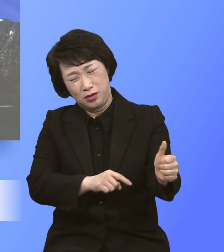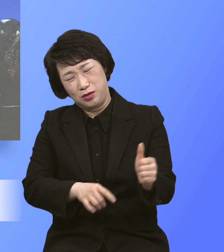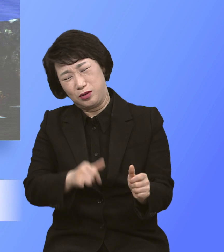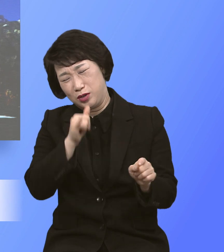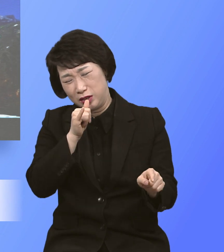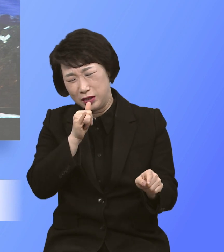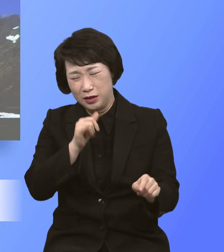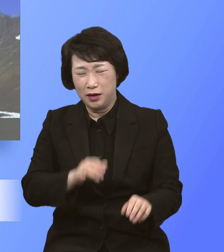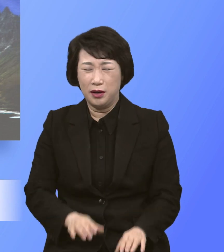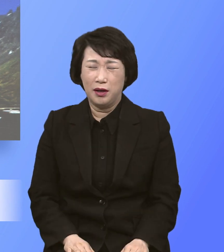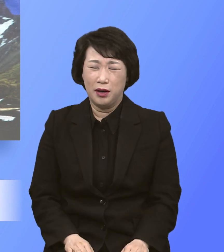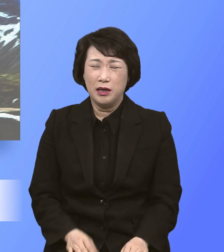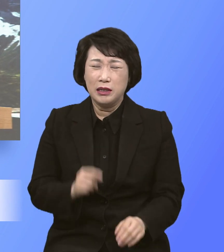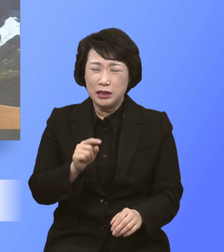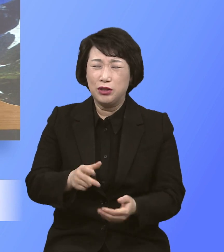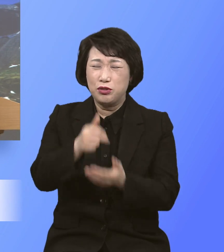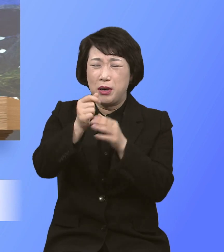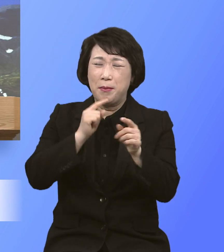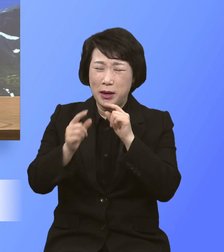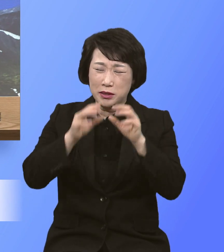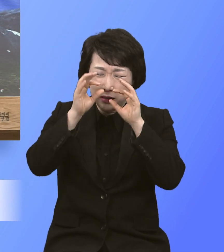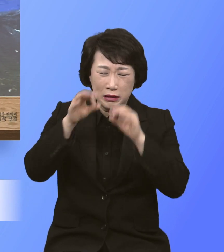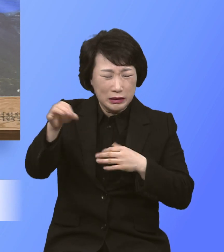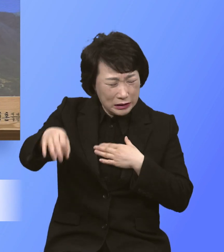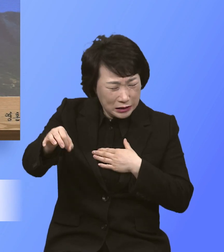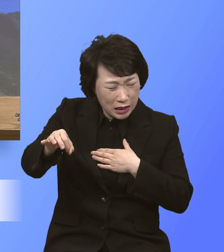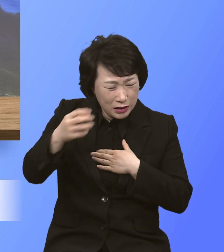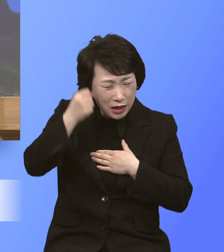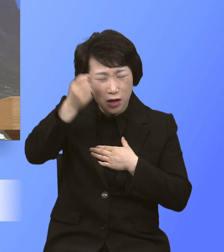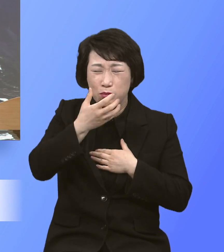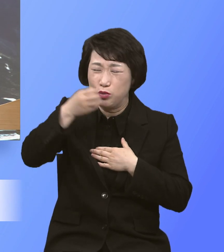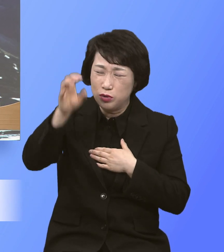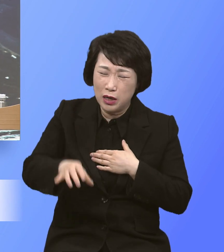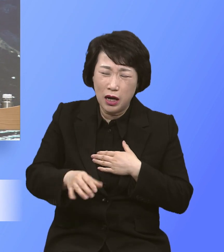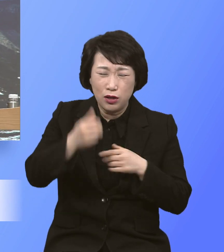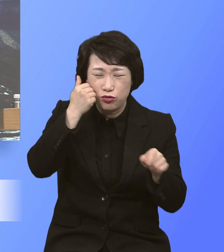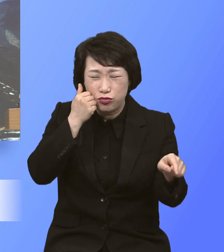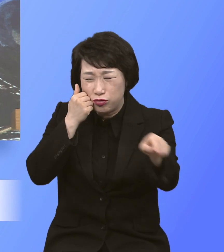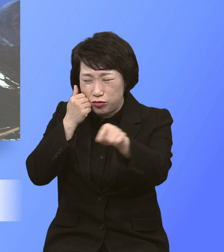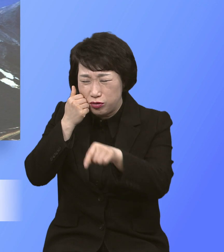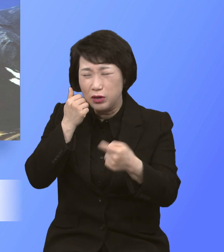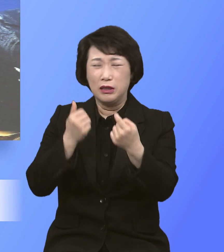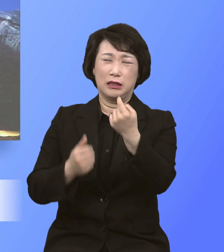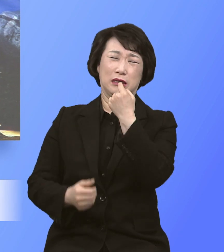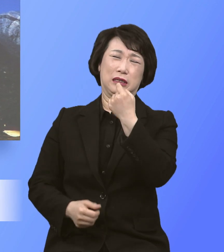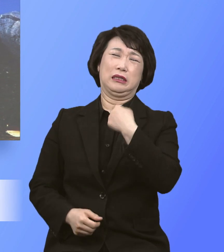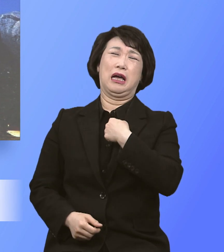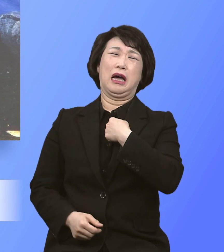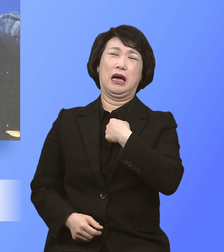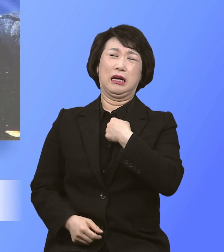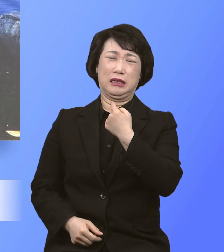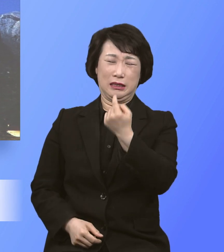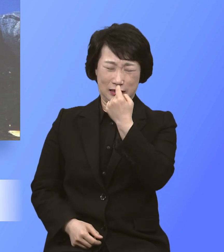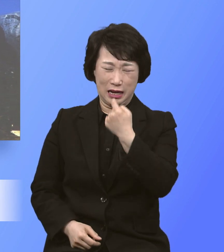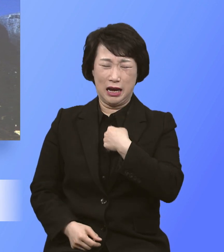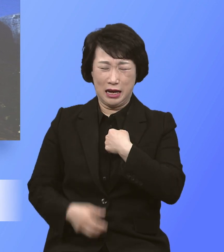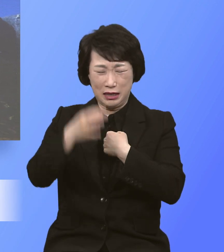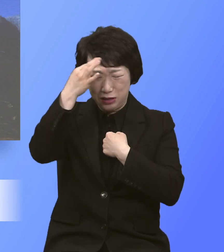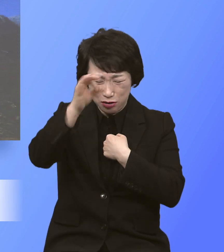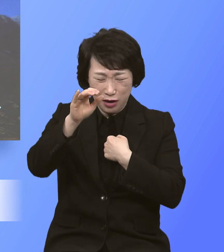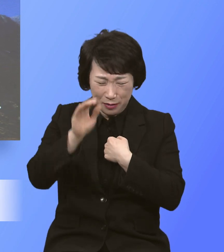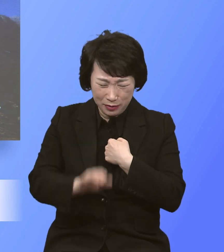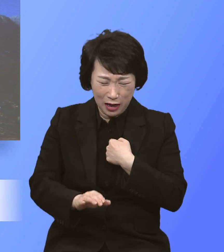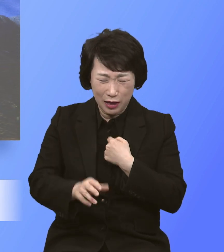나오는데, 그 말씀을 등한히 여기고 무시하는 자는 바로 나임을 인정합니다.